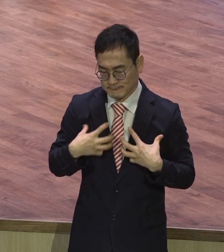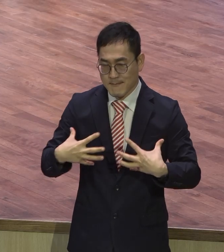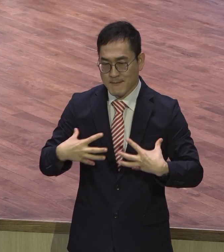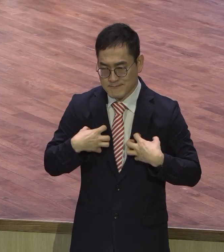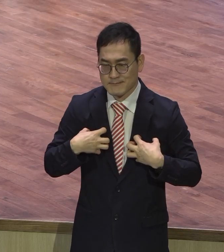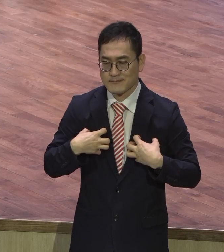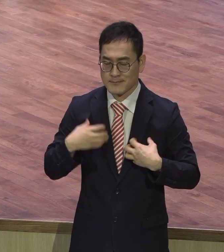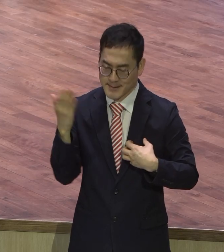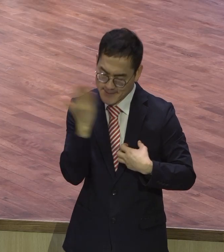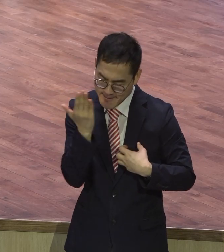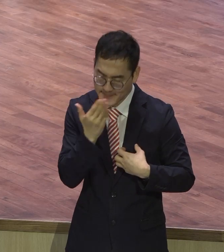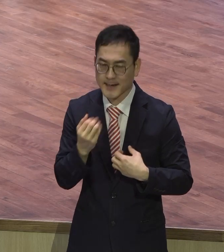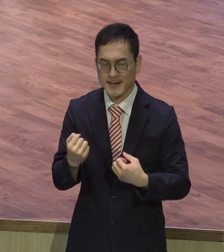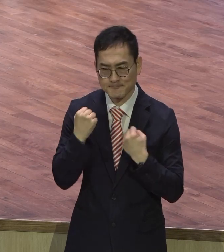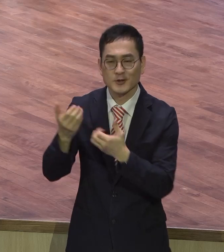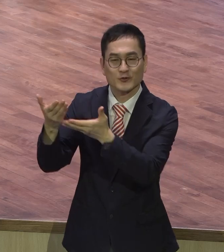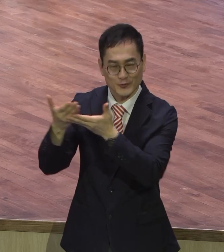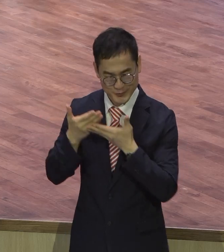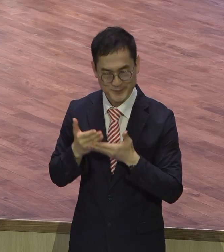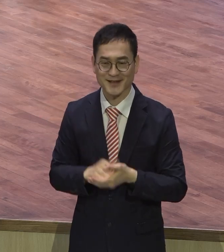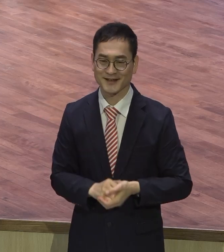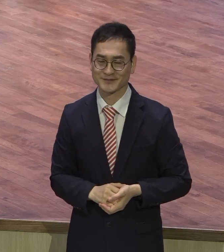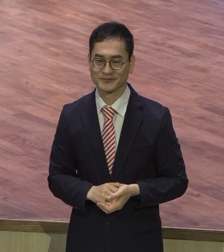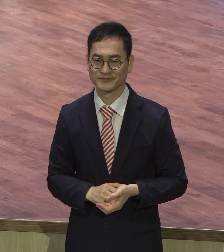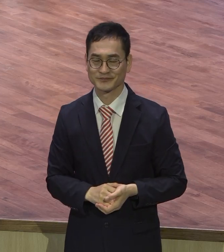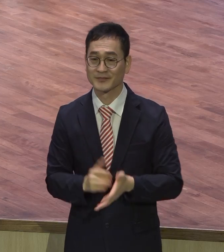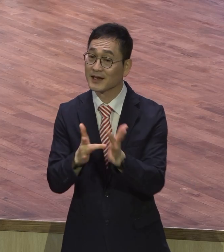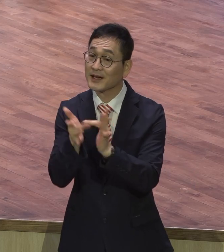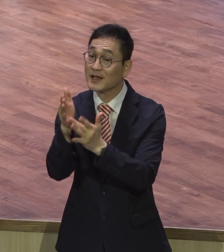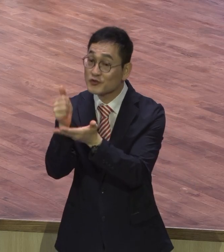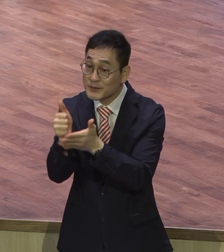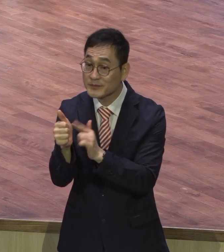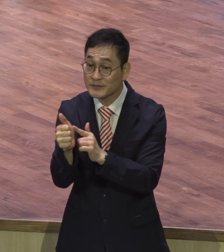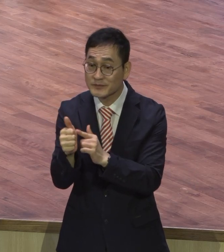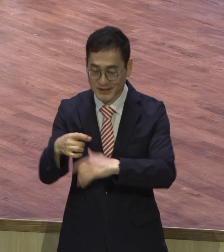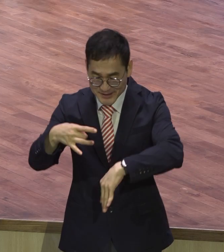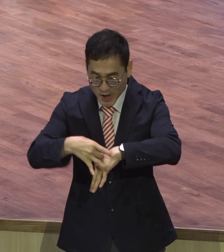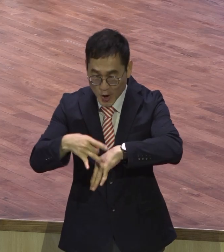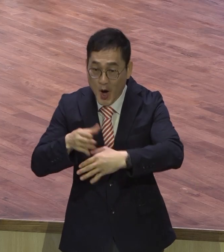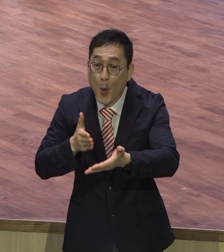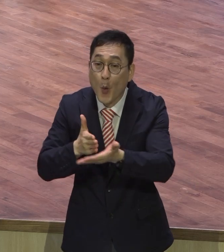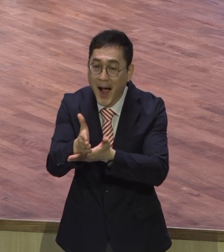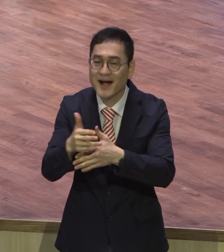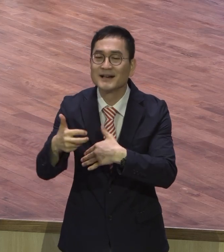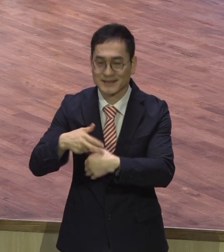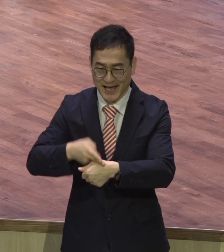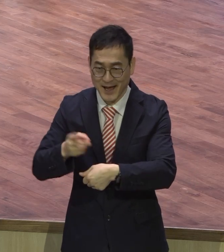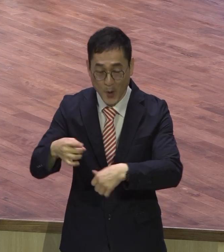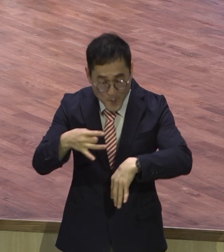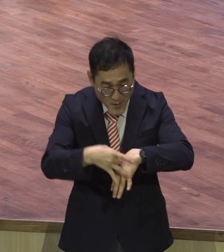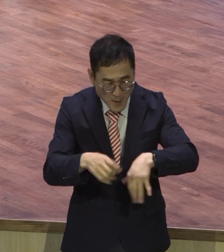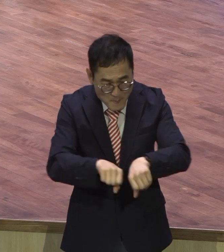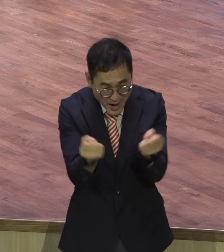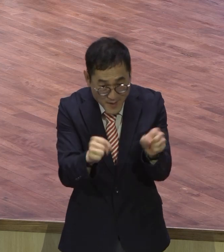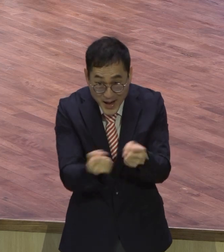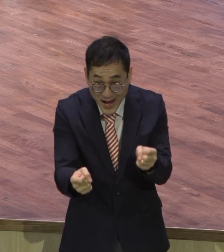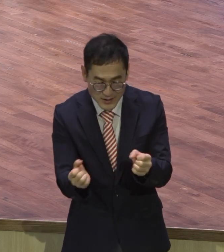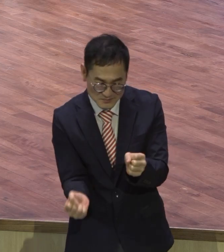기관지를 깨끗하게 해 주십니다. 예수님은 정의의과 의사십니다. 뒤틀어진 뼈를 바로